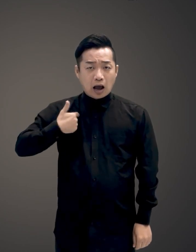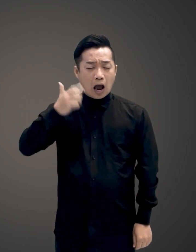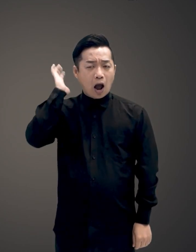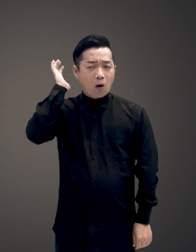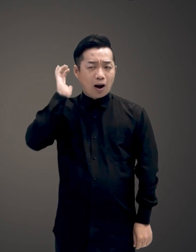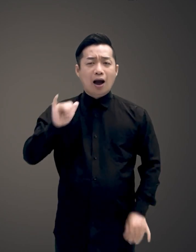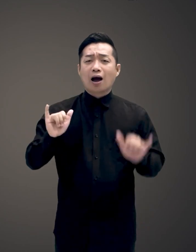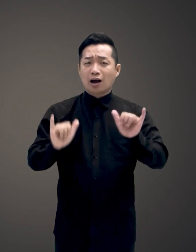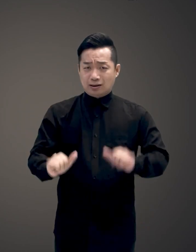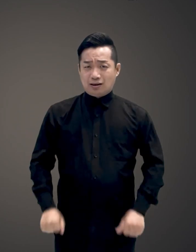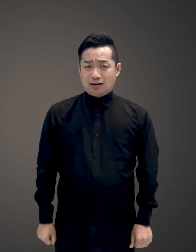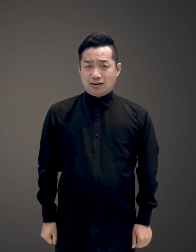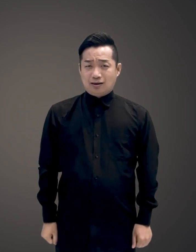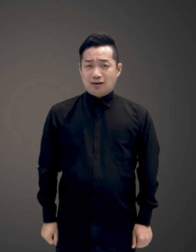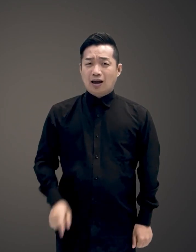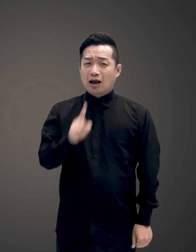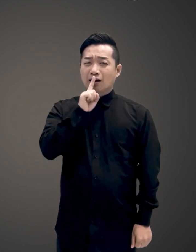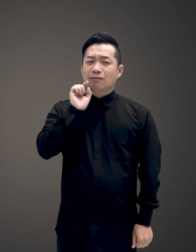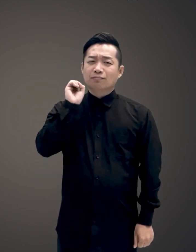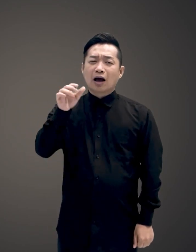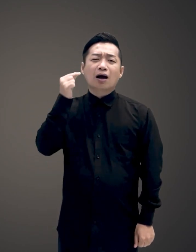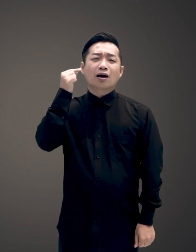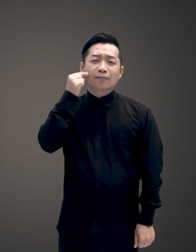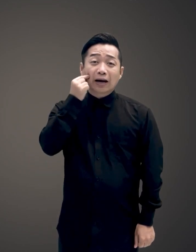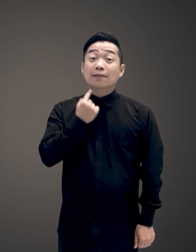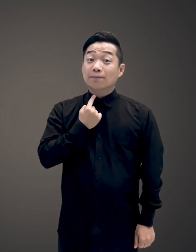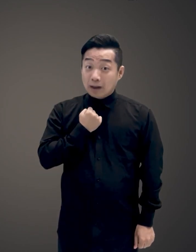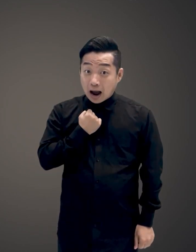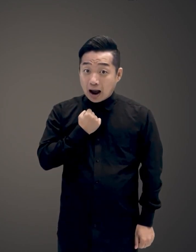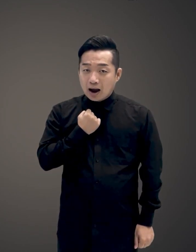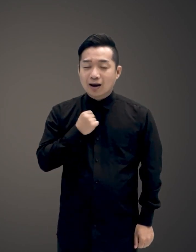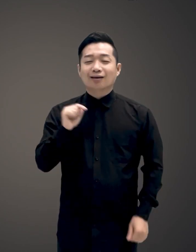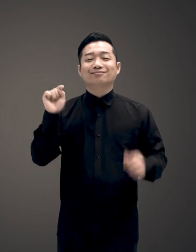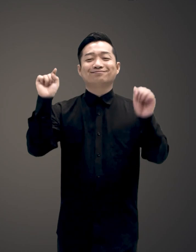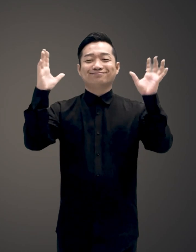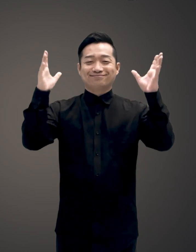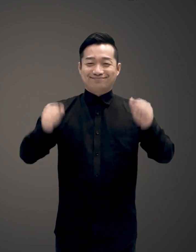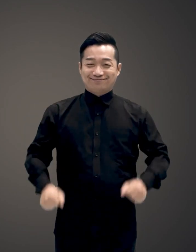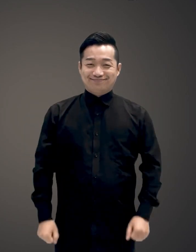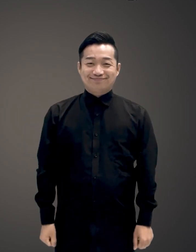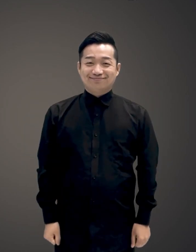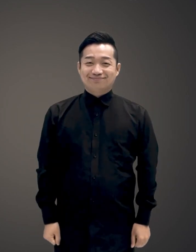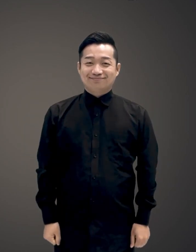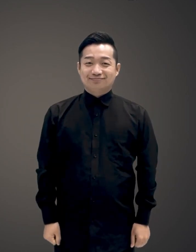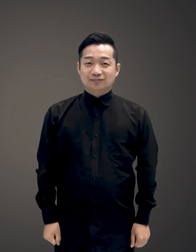질문이 이어지면 곤란해질까봐 머뭇거린 적이 있다면 어서 오세요.